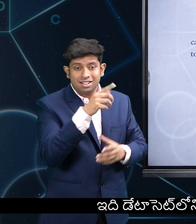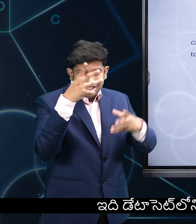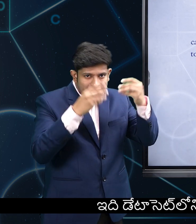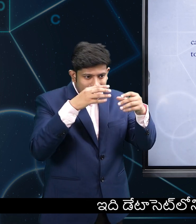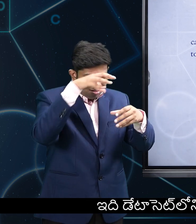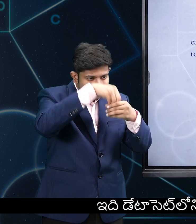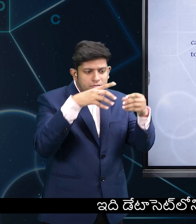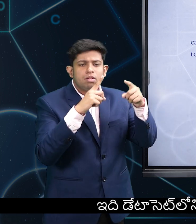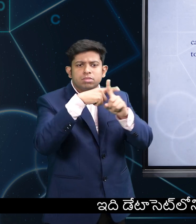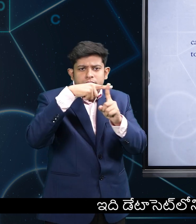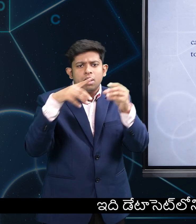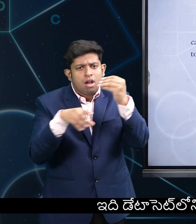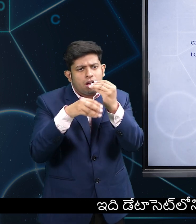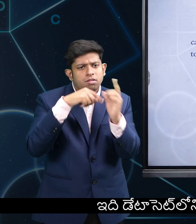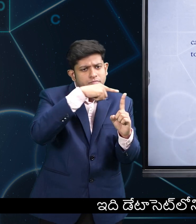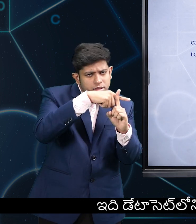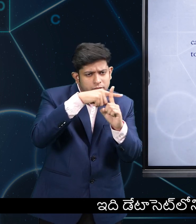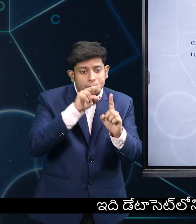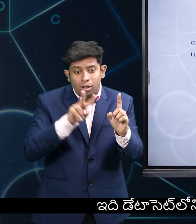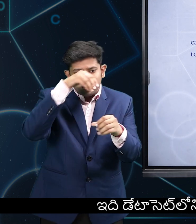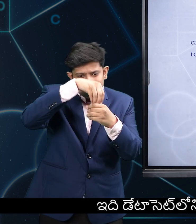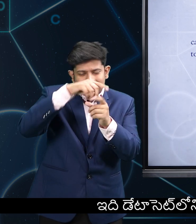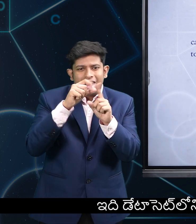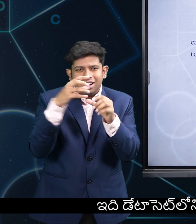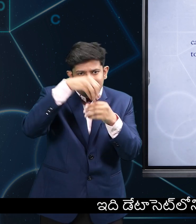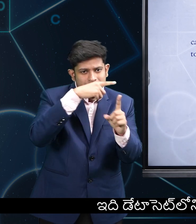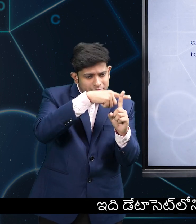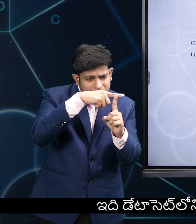ఇది డేటా సెట్లోని అన్ని విలువలను జోడించడం ద్వారా